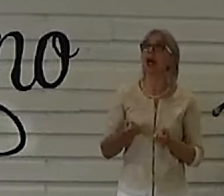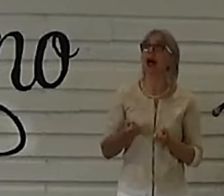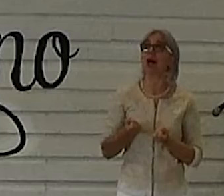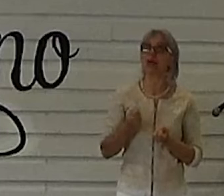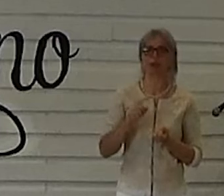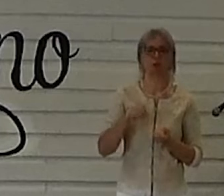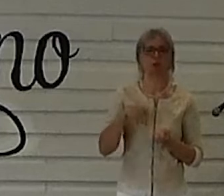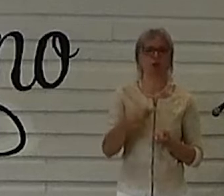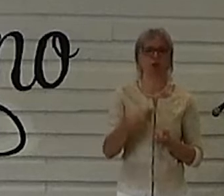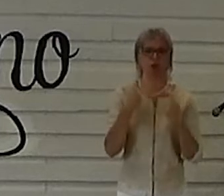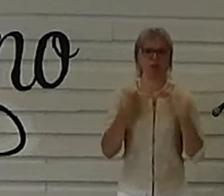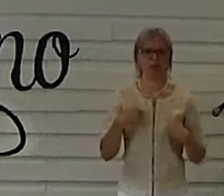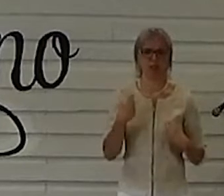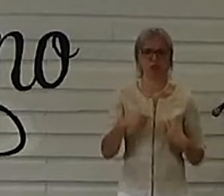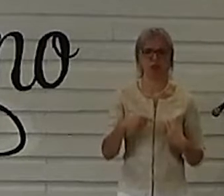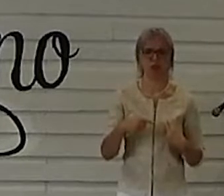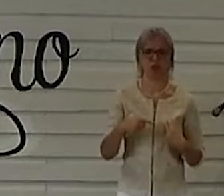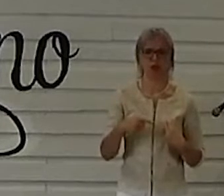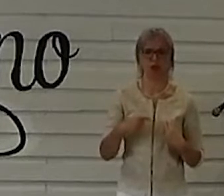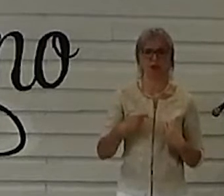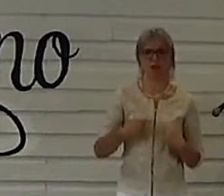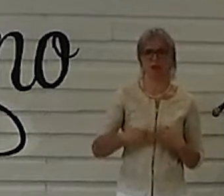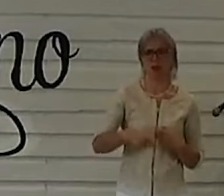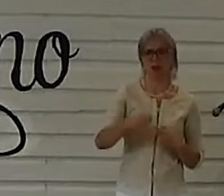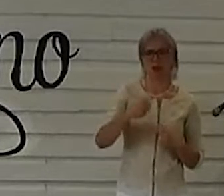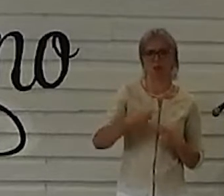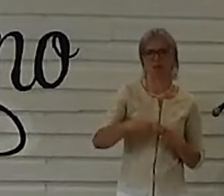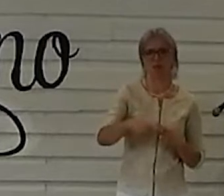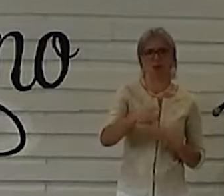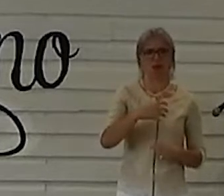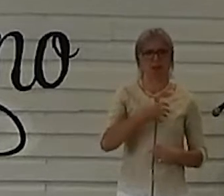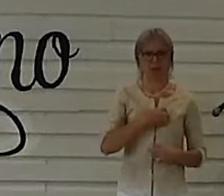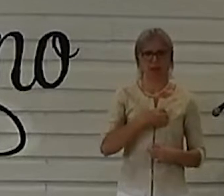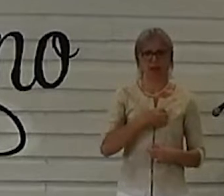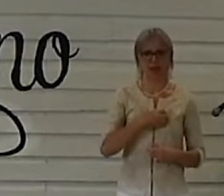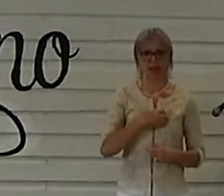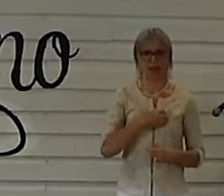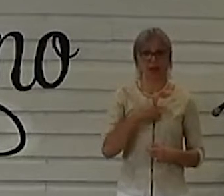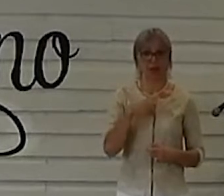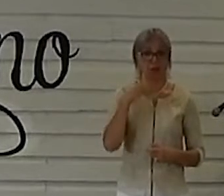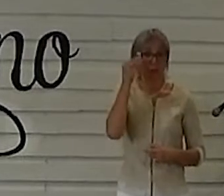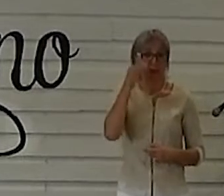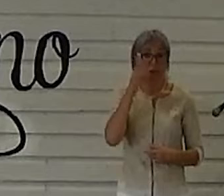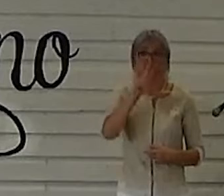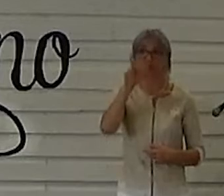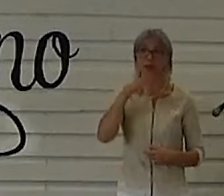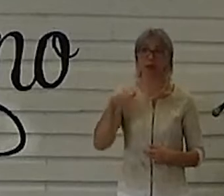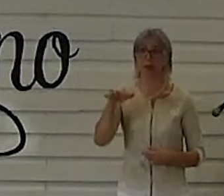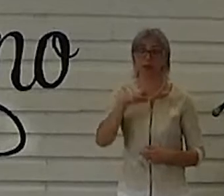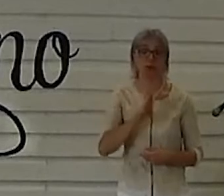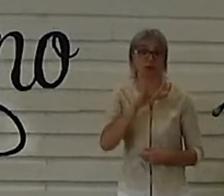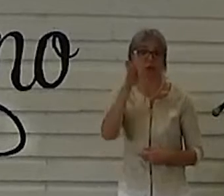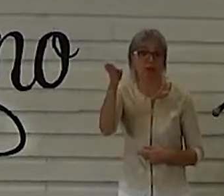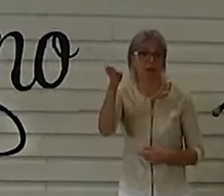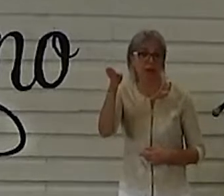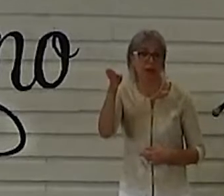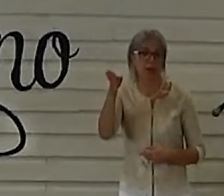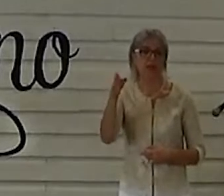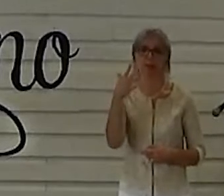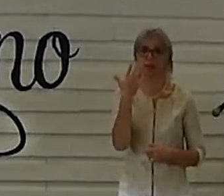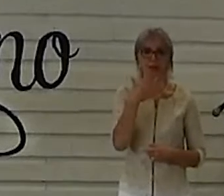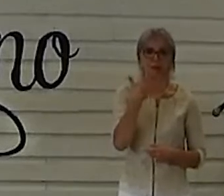Applichiamo il sangue di Gesù sulla nostra vita, dire: Signore, perdonami, abbi pietà di me, lavami affinché io sia netto nel